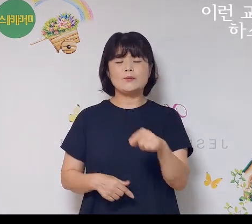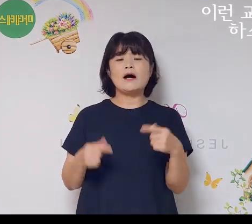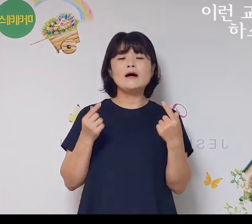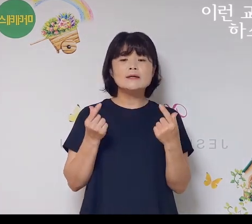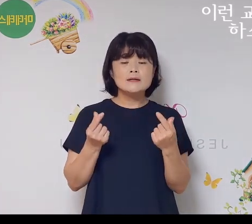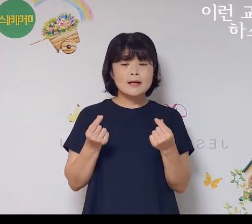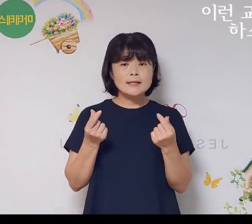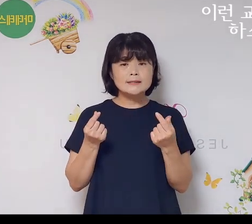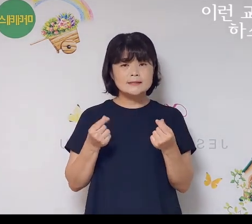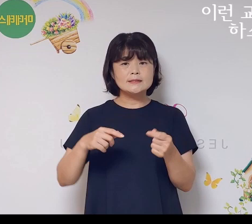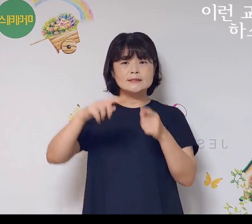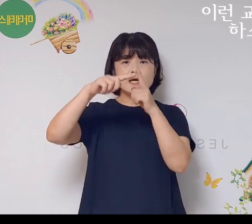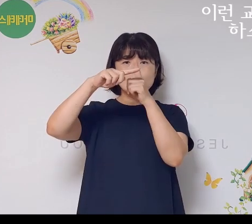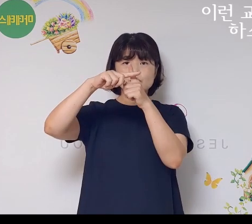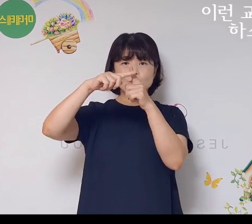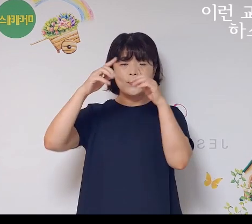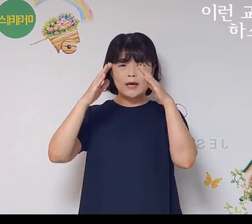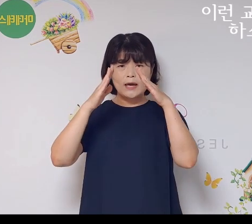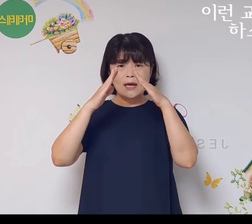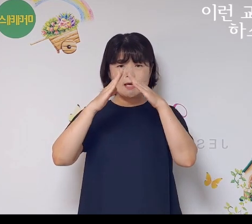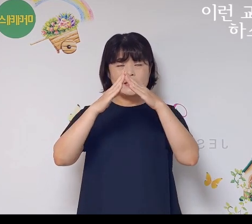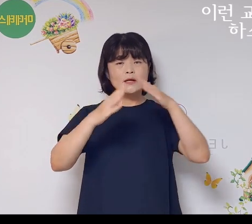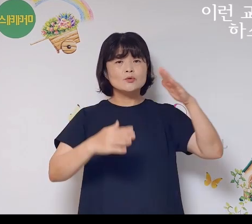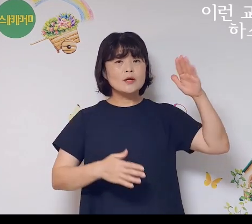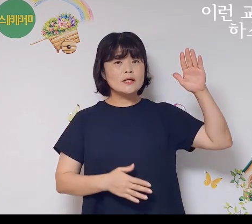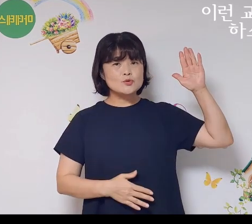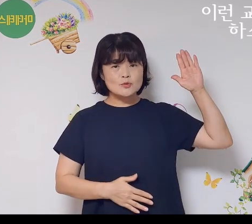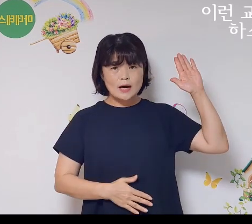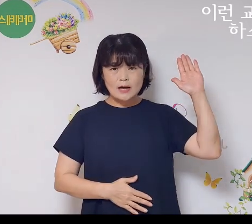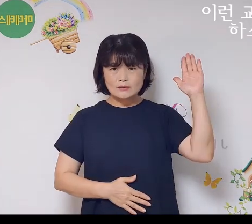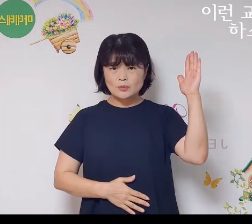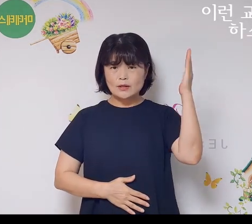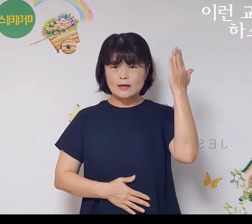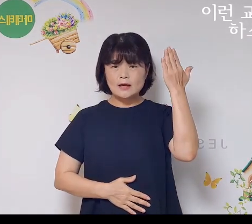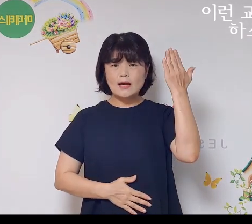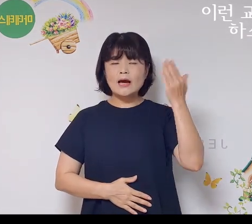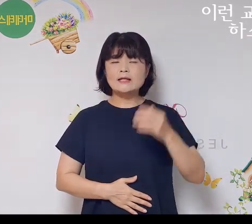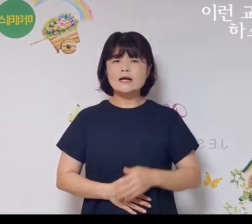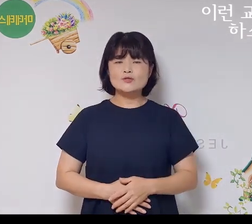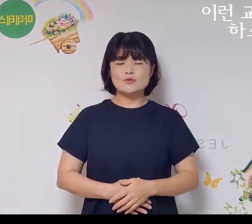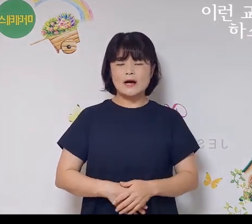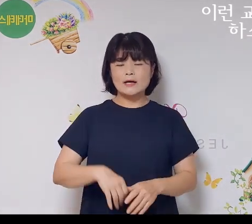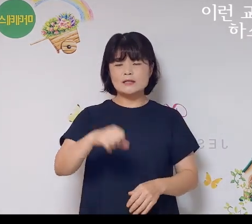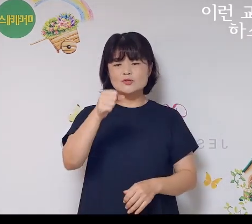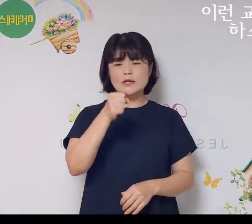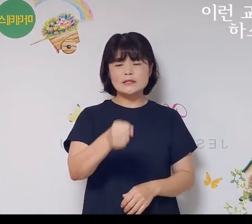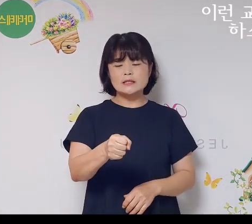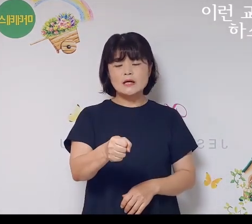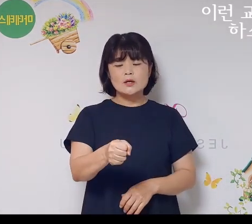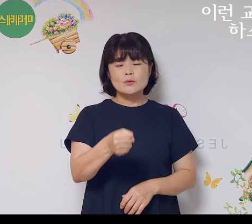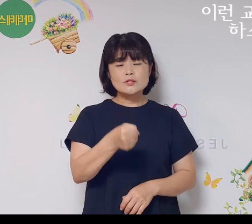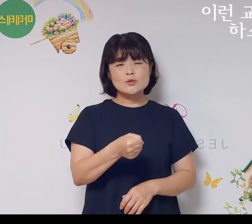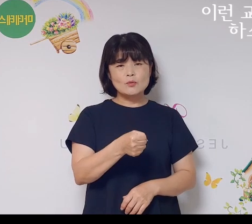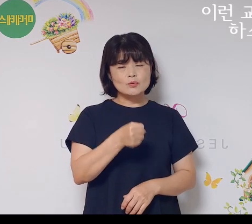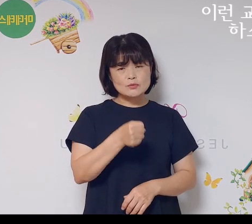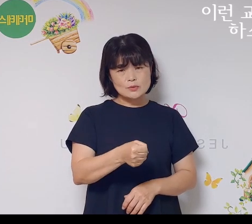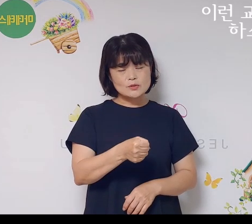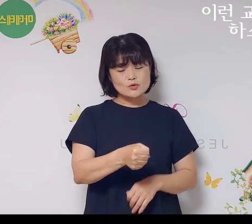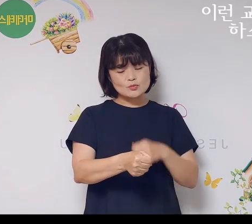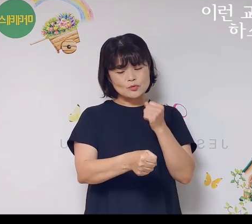이와 같은 교회 되다수와 되게 하다수와는 왼손 주먹